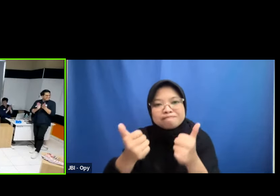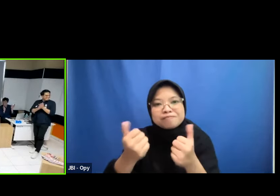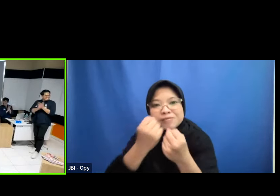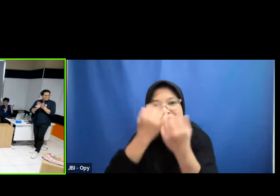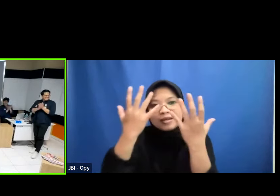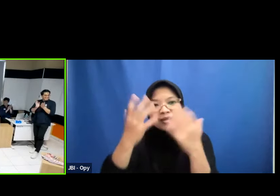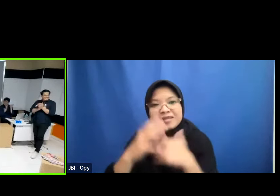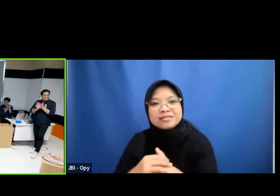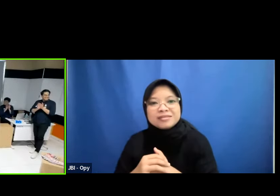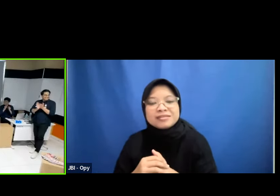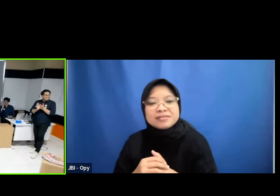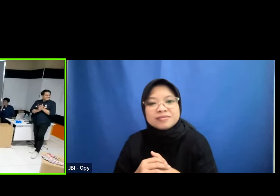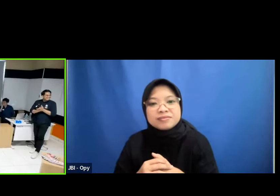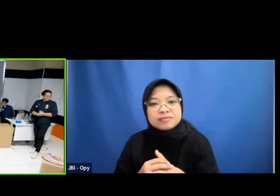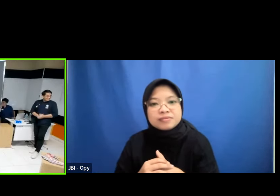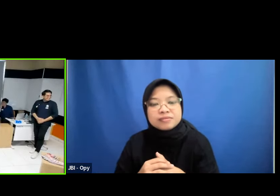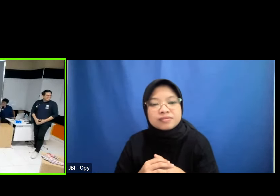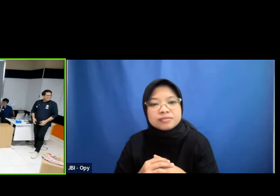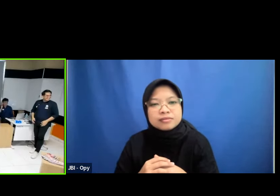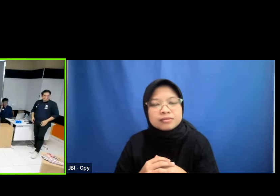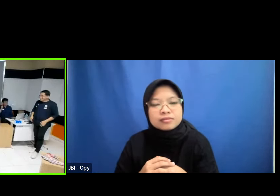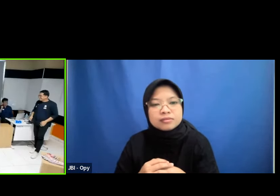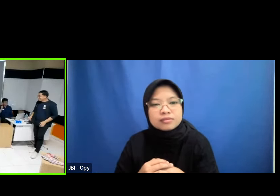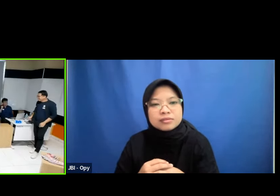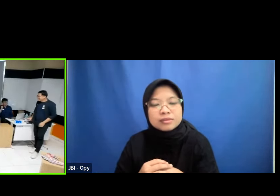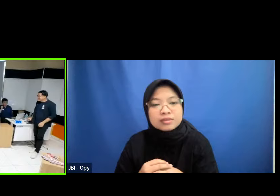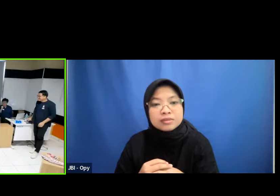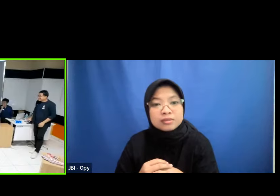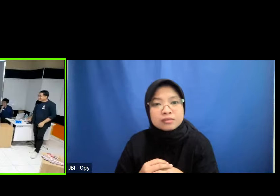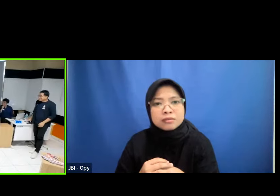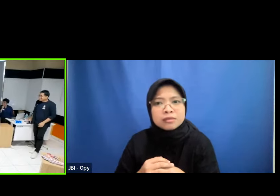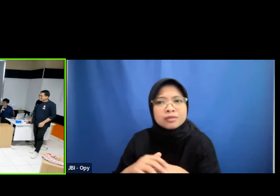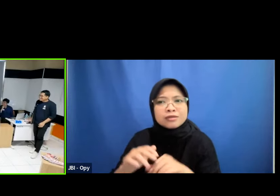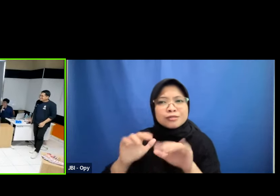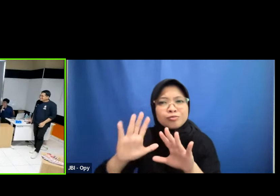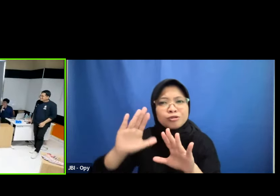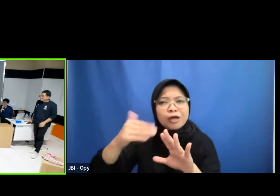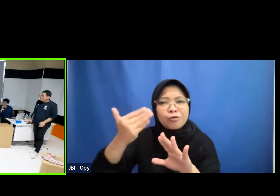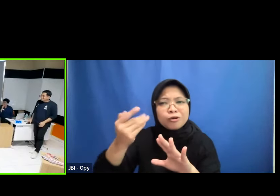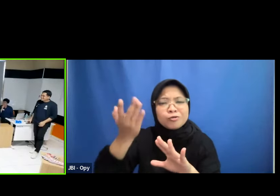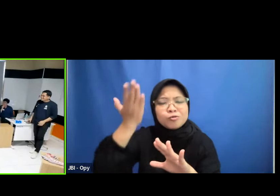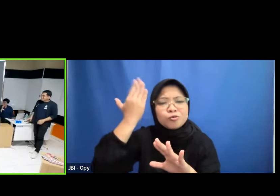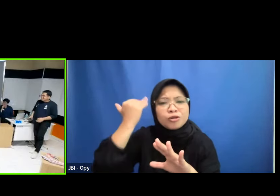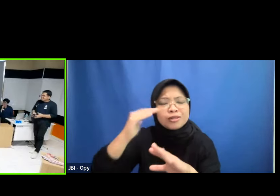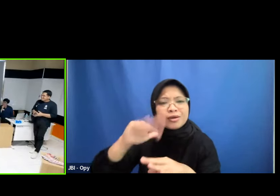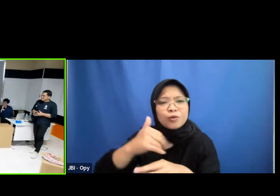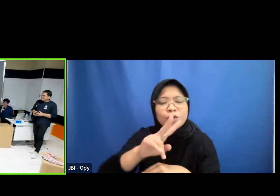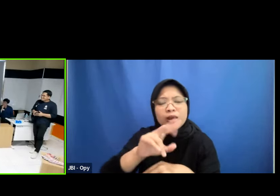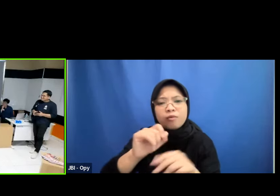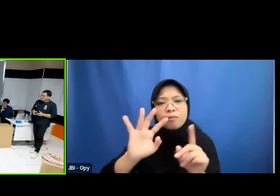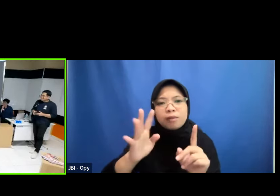today so 10 tahun yang lalu persis 1 Dekade tahun